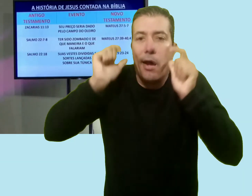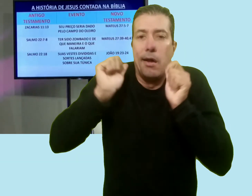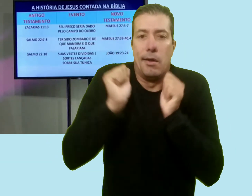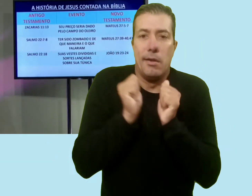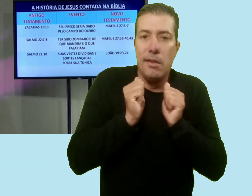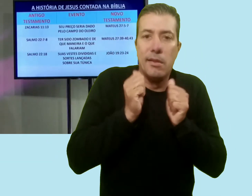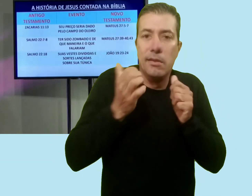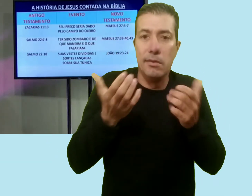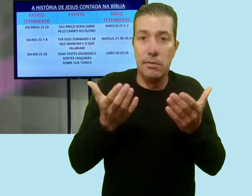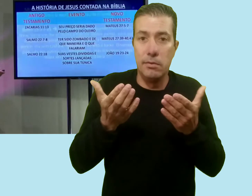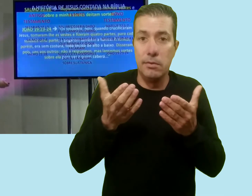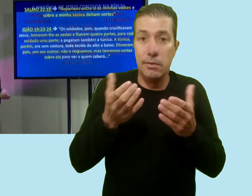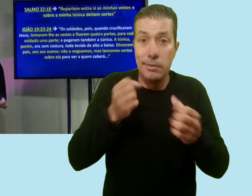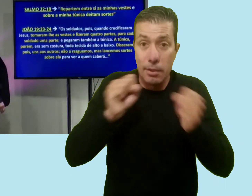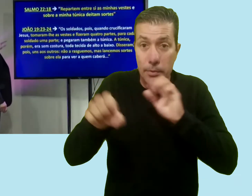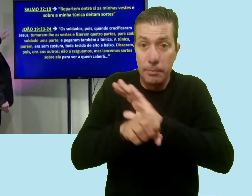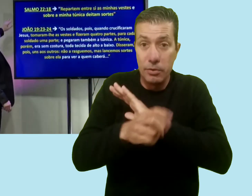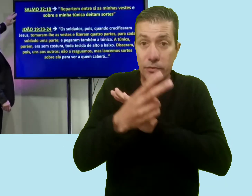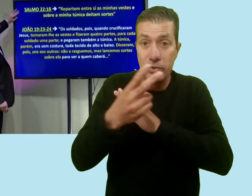túnica.